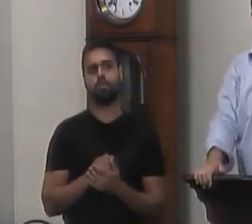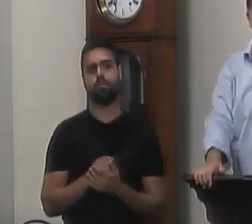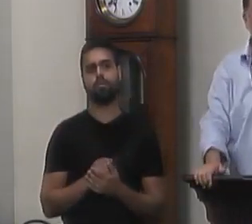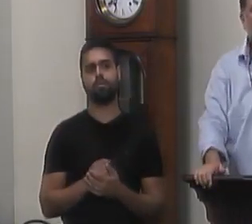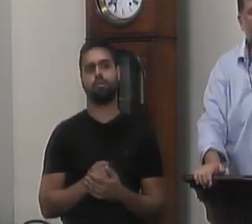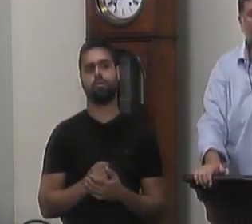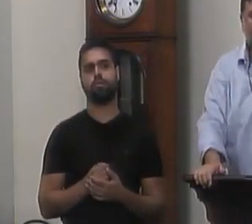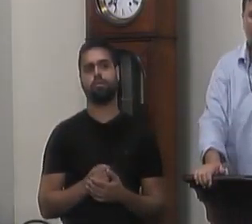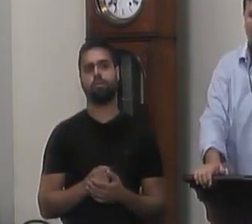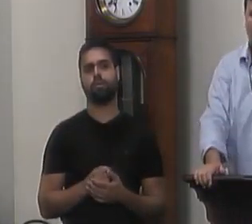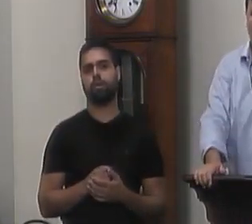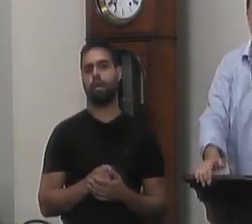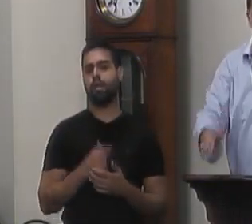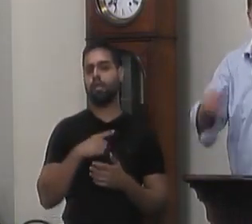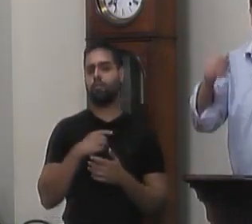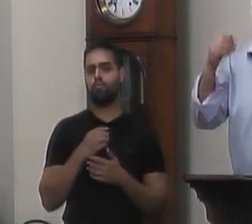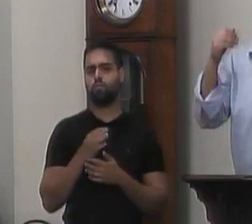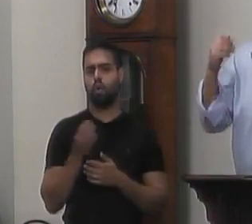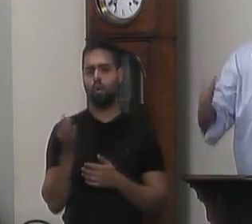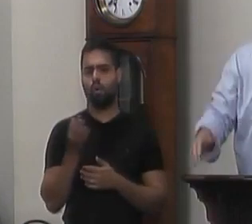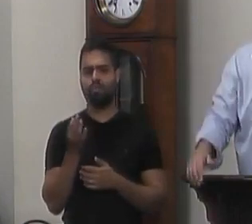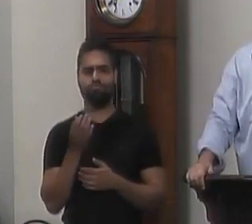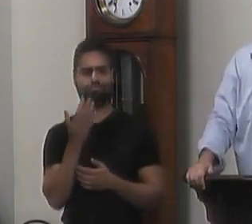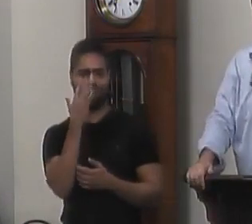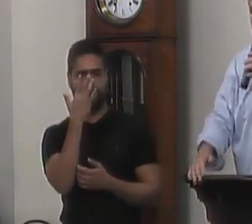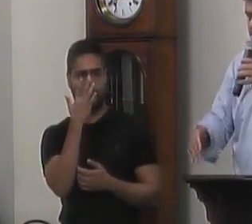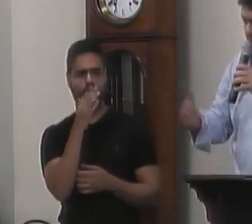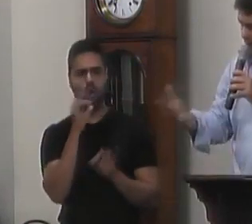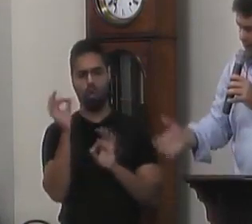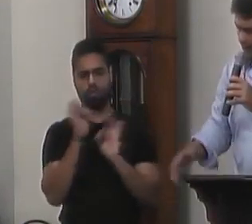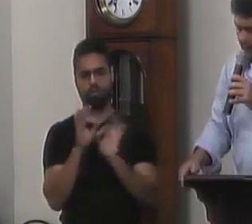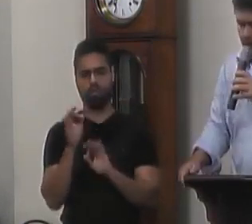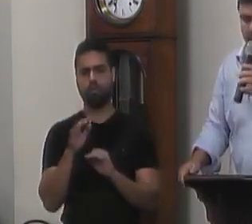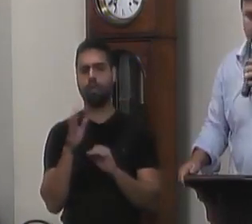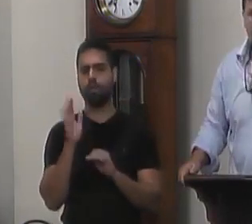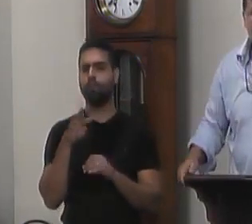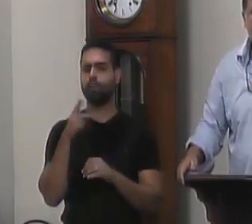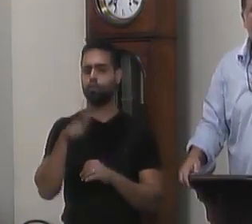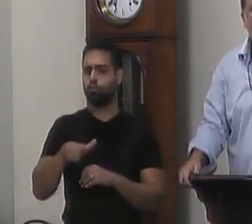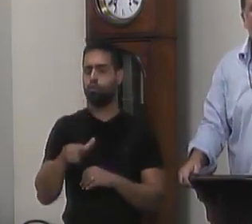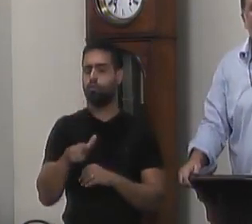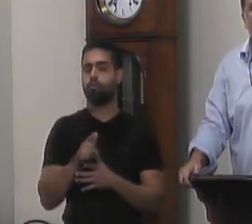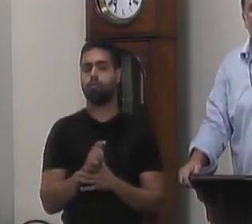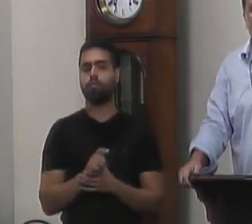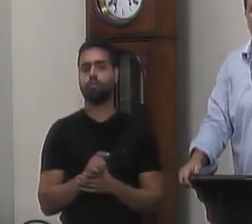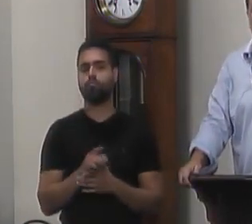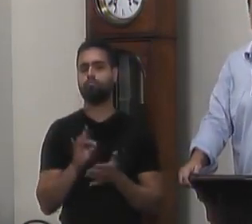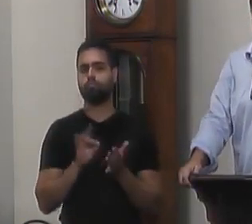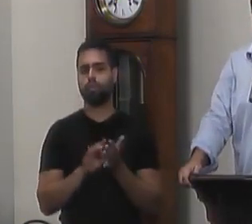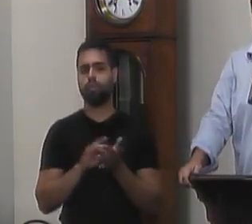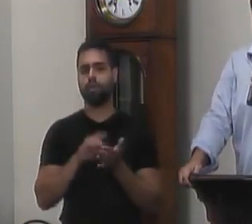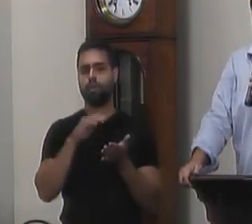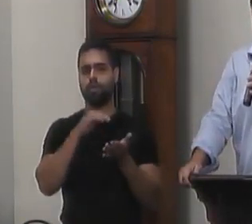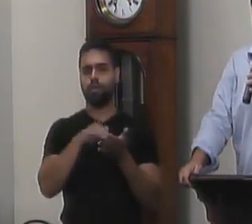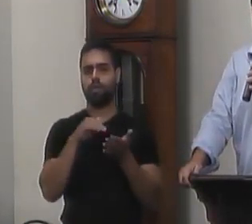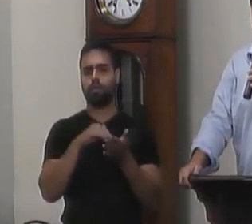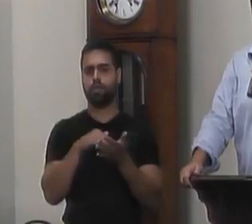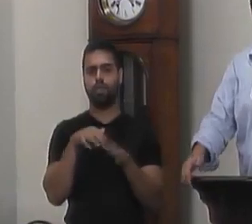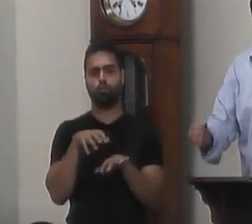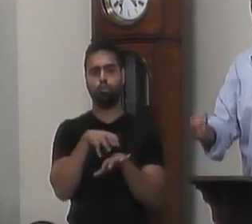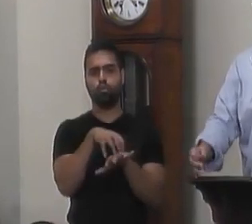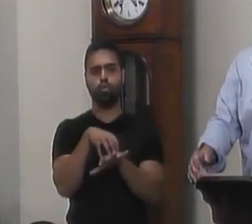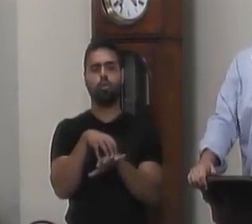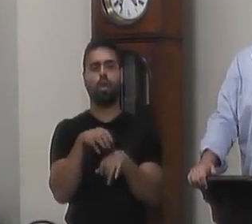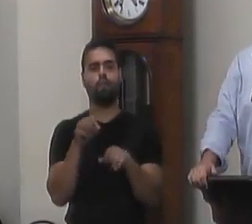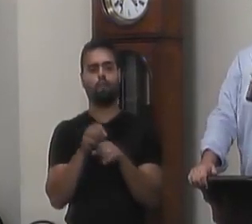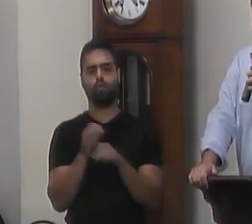bom carnaval em Valença, organização excelente, então a gente frisa isso. Realmente, a Secretaria de Turismo fez